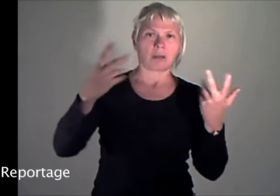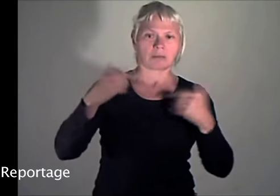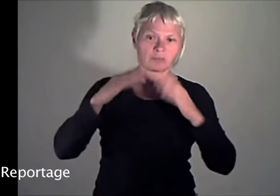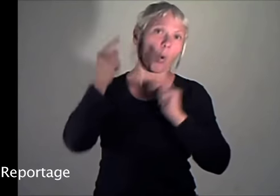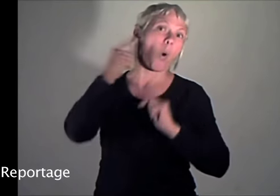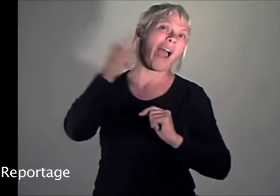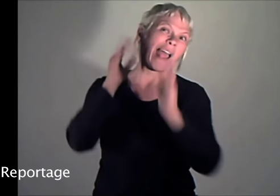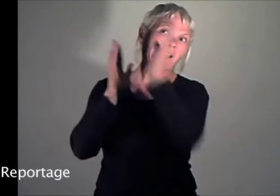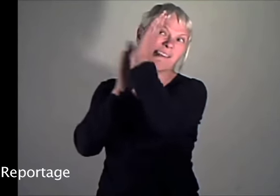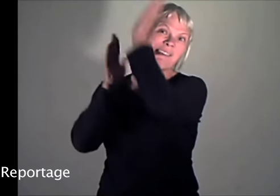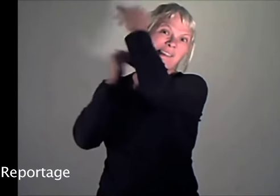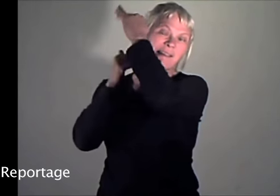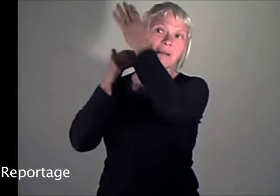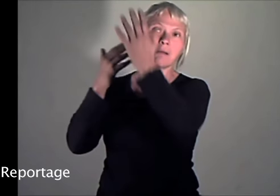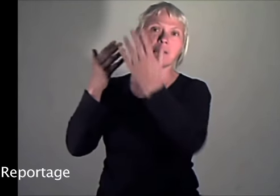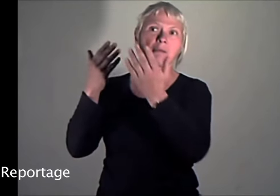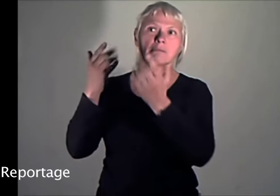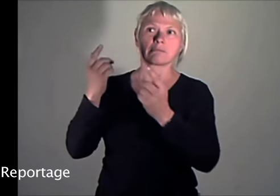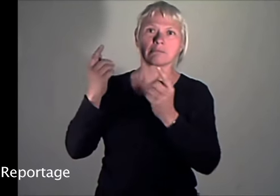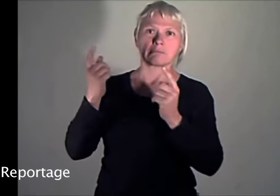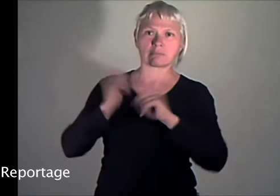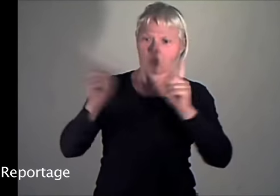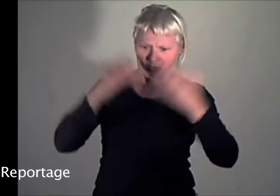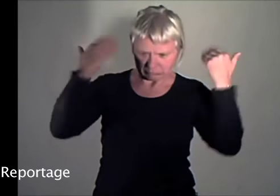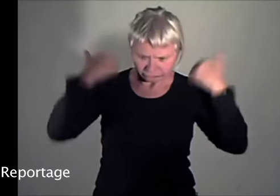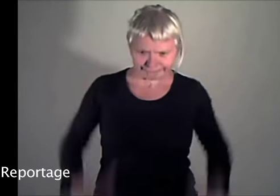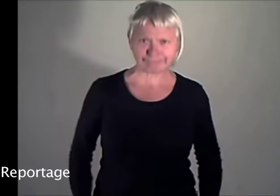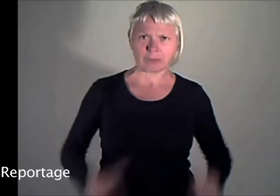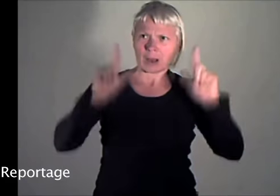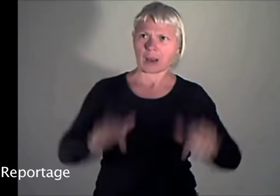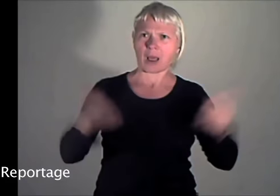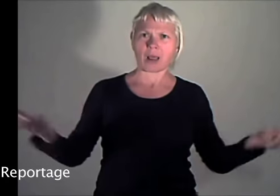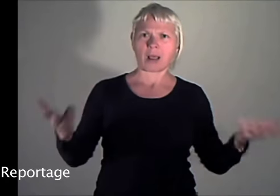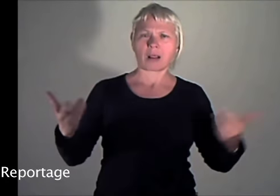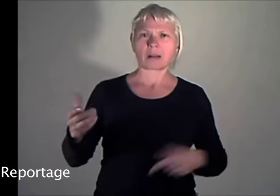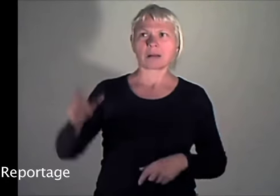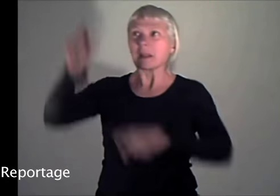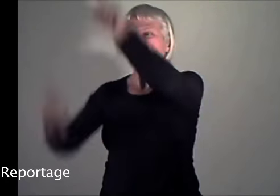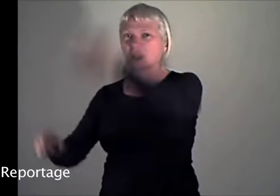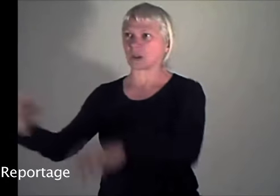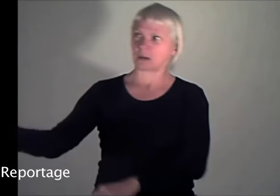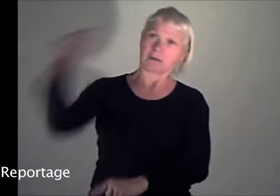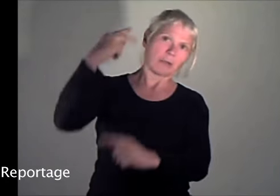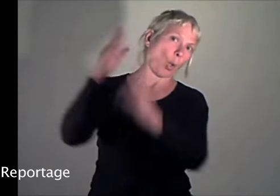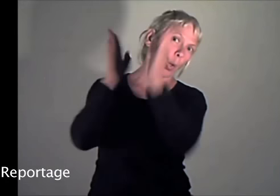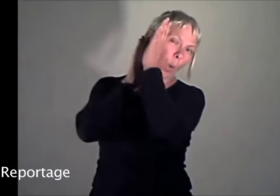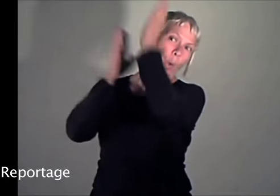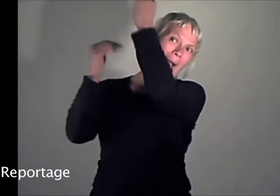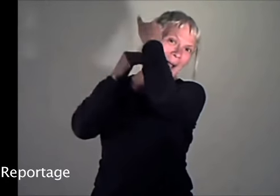En fait, les gens sont obsédés par cette histoire d'oreilles. Ils nous voient, comment dire, comme soit des oreilles déficientes, soit comme une